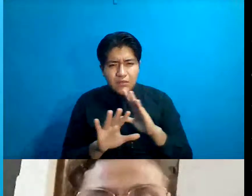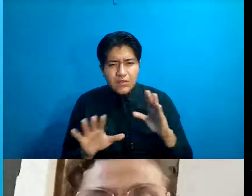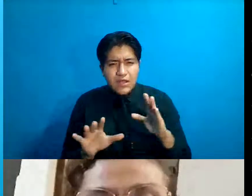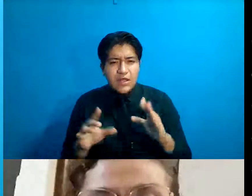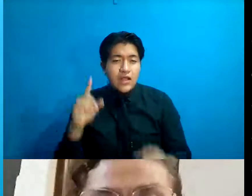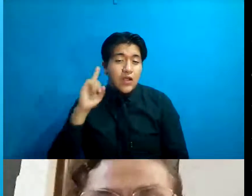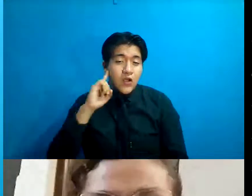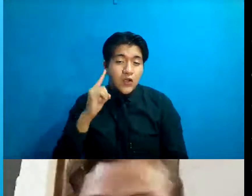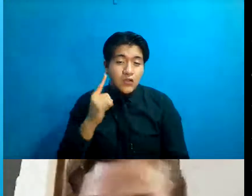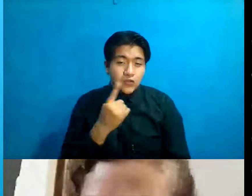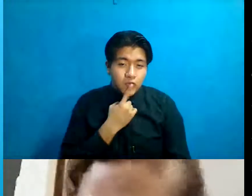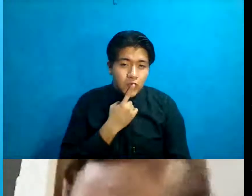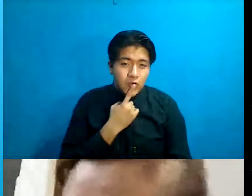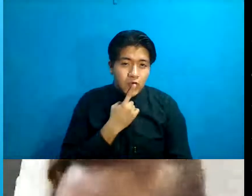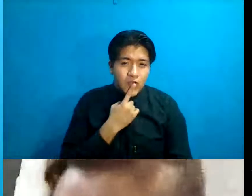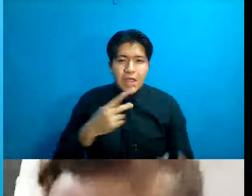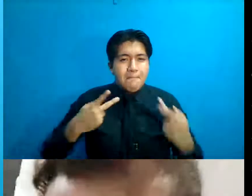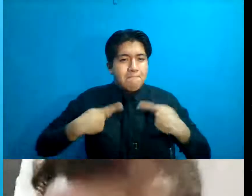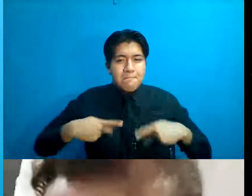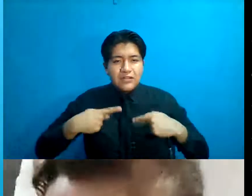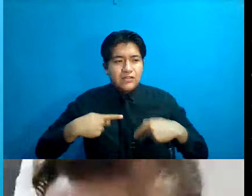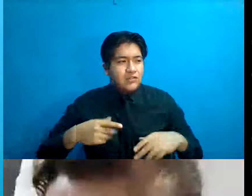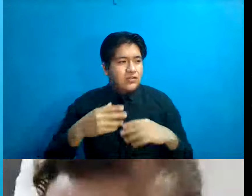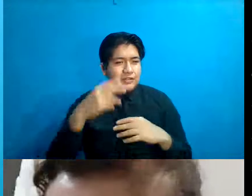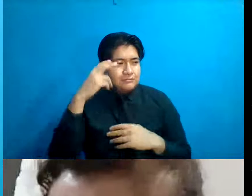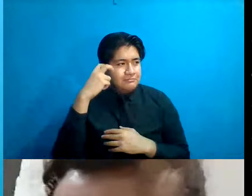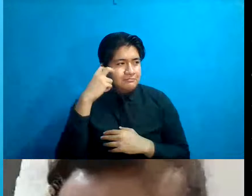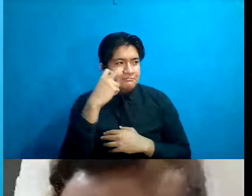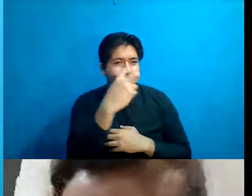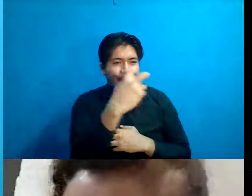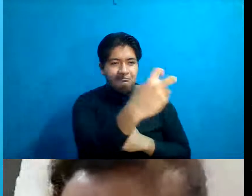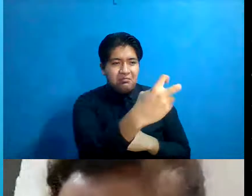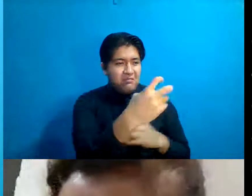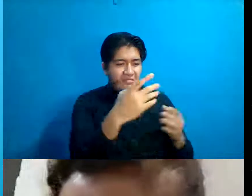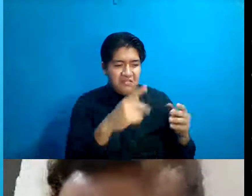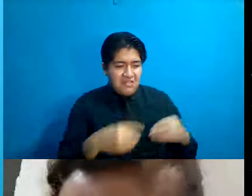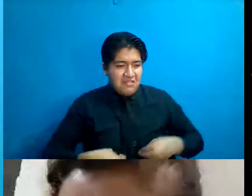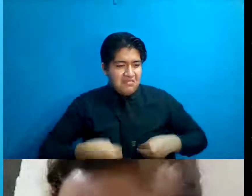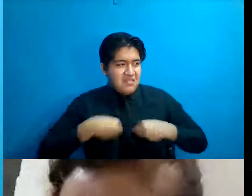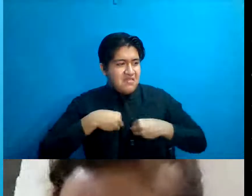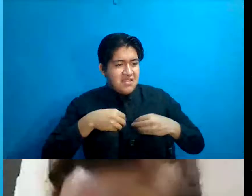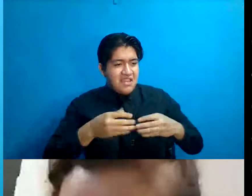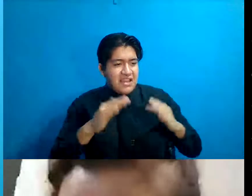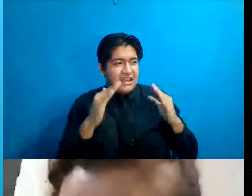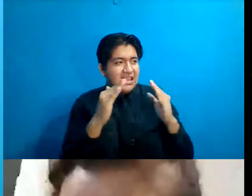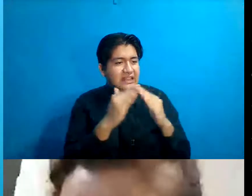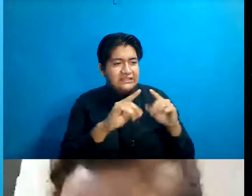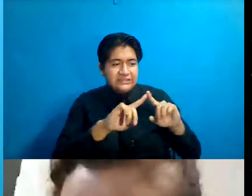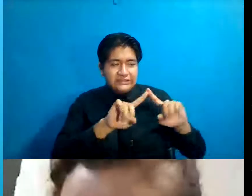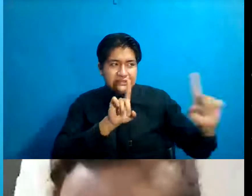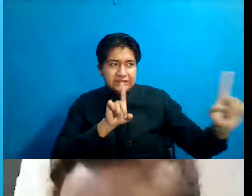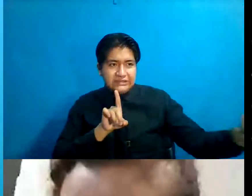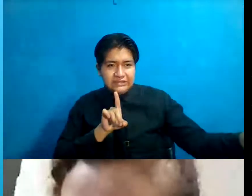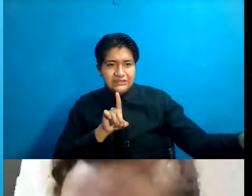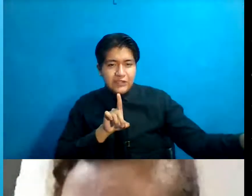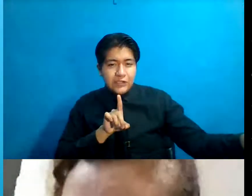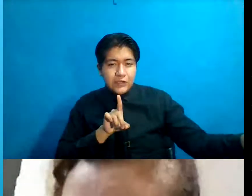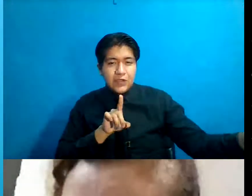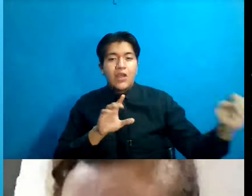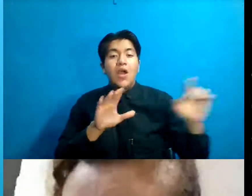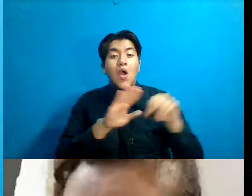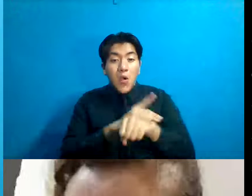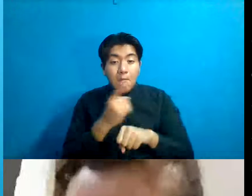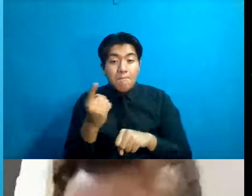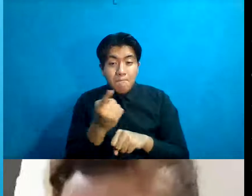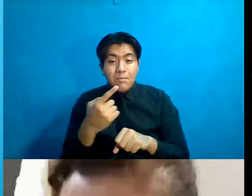es un extranjero. El sordo es un extranjero en su propia casa incluso, porque todos hablan un idioma distinto